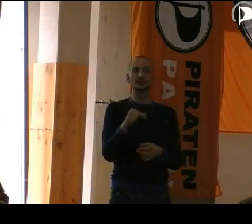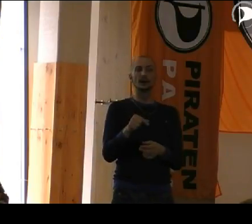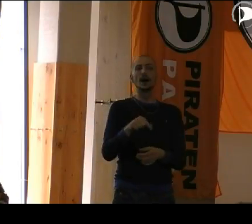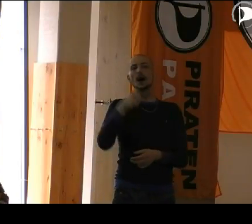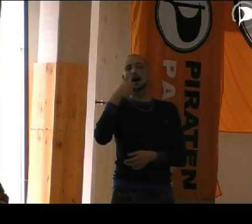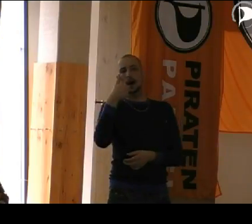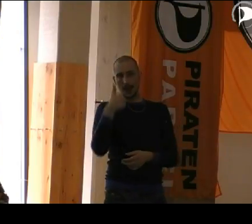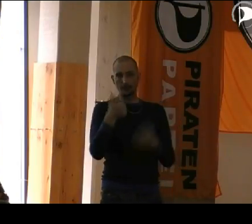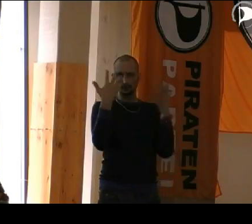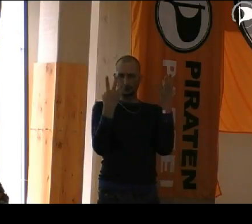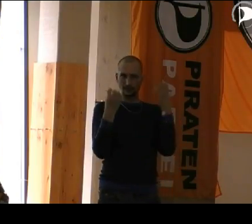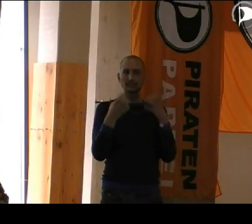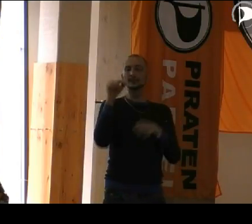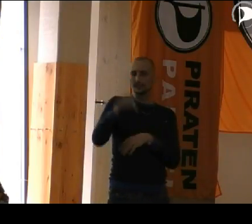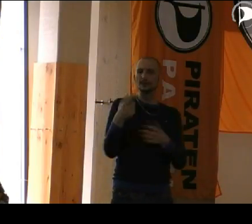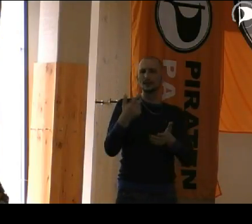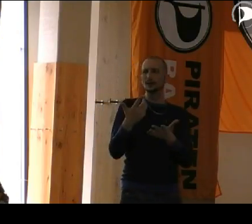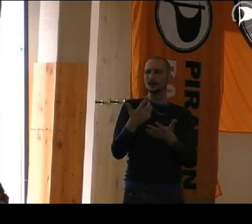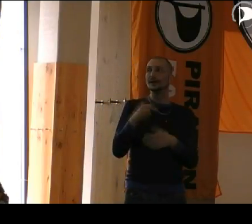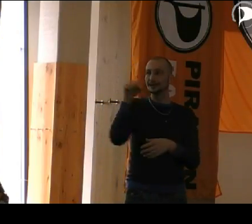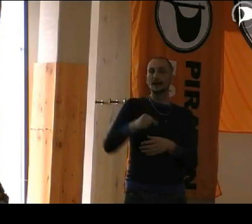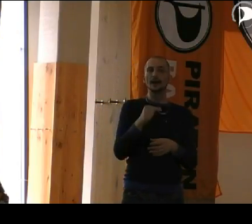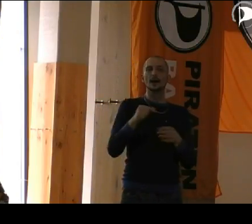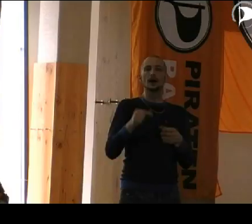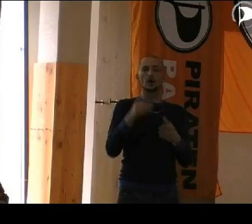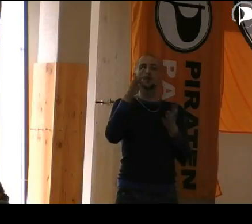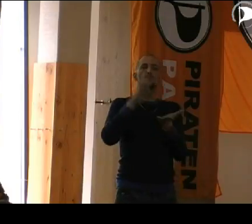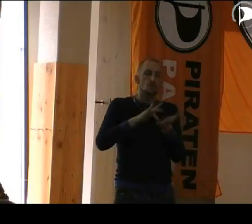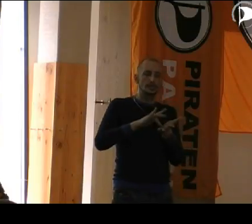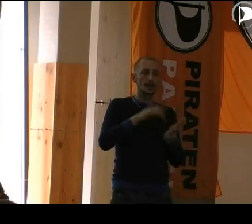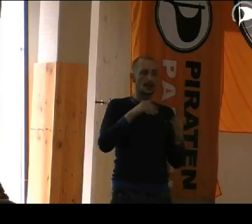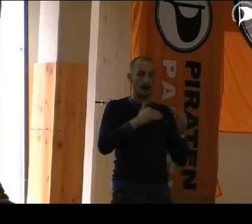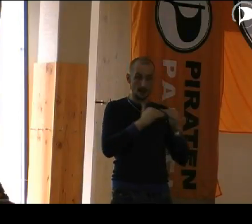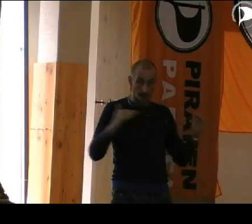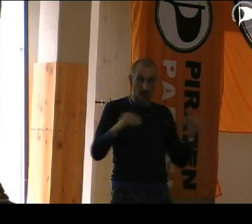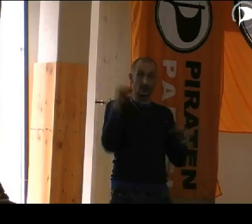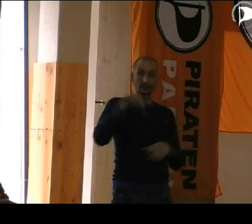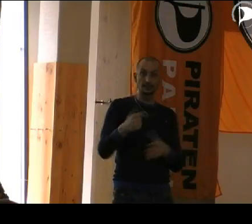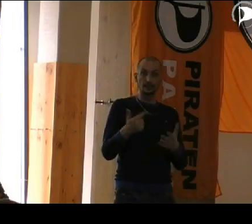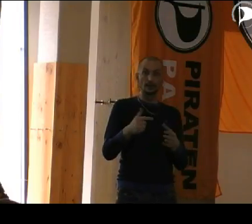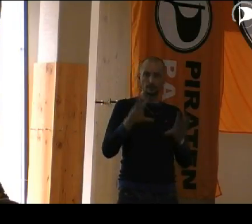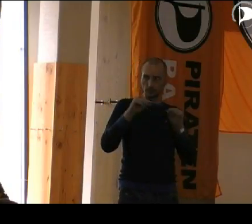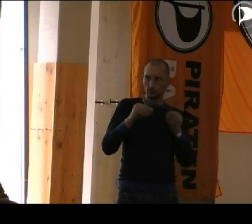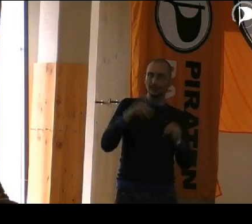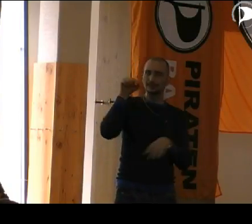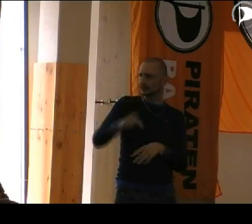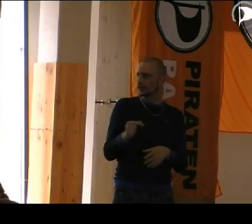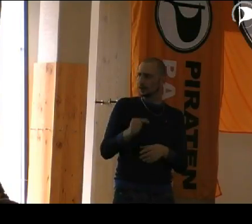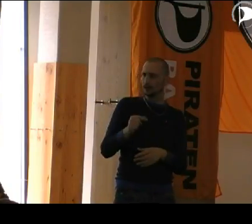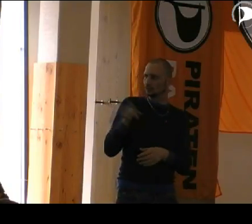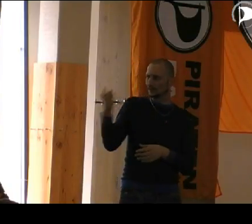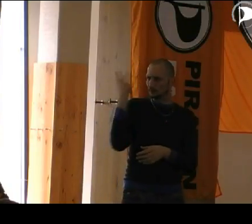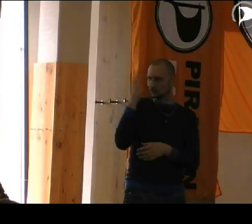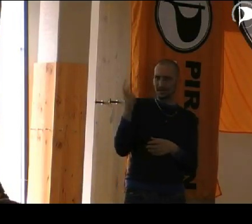es ist als grundlage zur berechnung also deshalb verstehe ich nicht warum man das macht mich das wichtigste was ich mich da bezog das ist